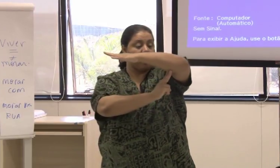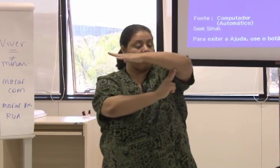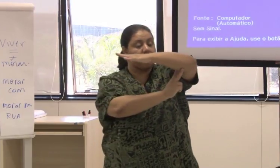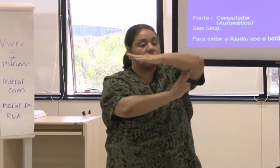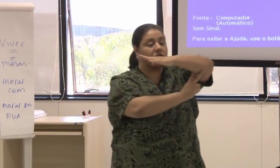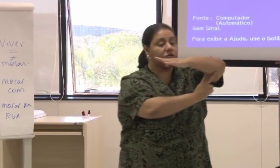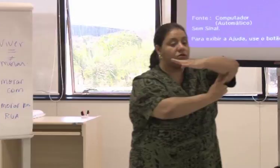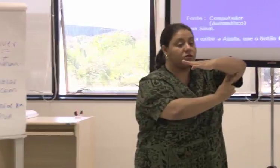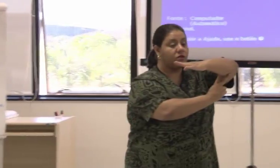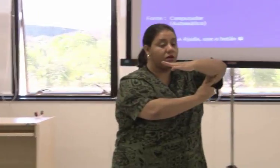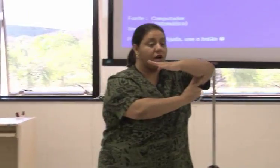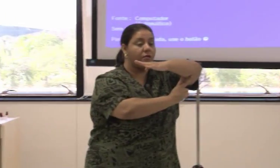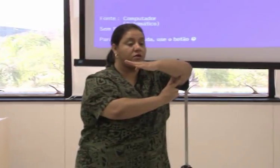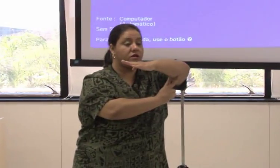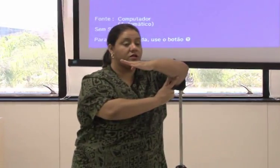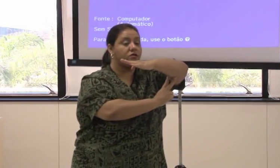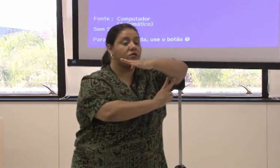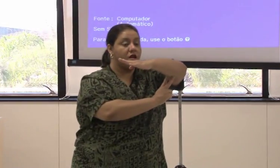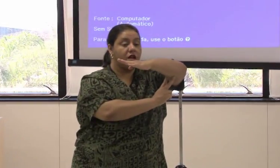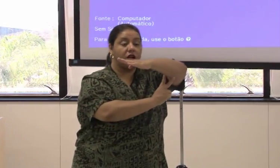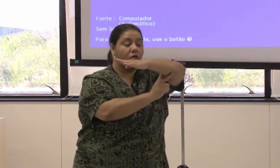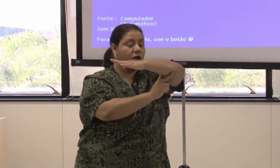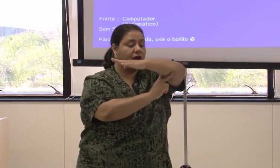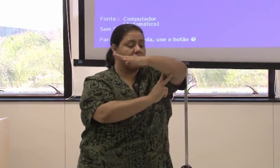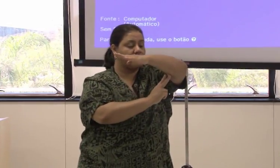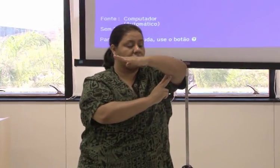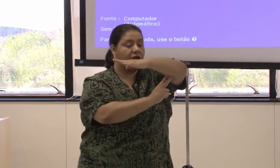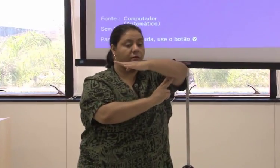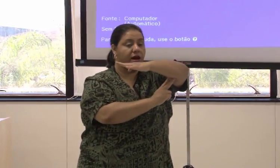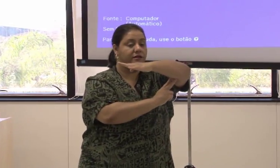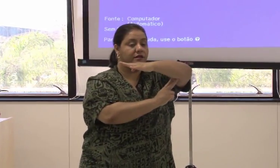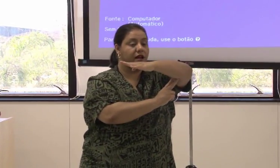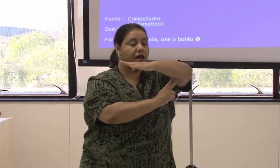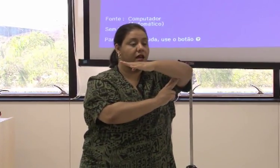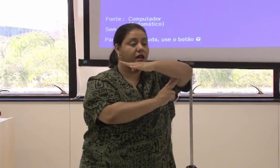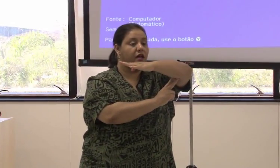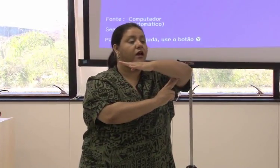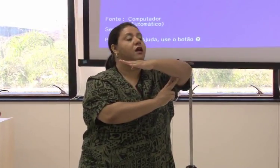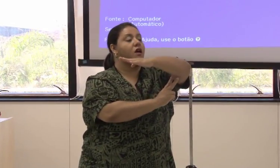Abre os dedos. Abre os dedos. Não encaixa, é a base dela.